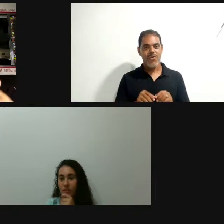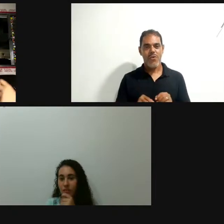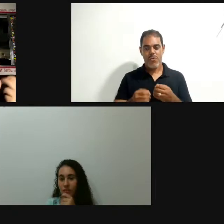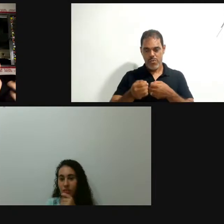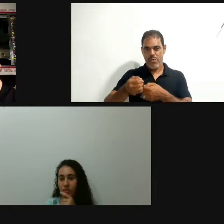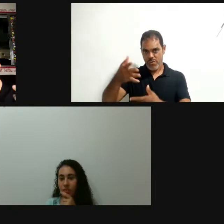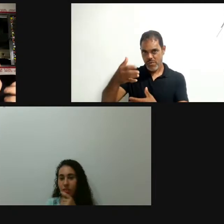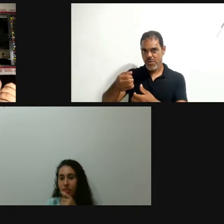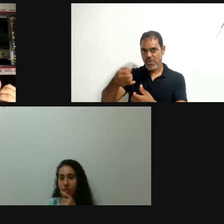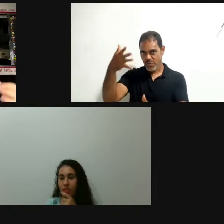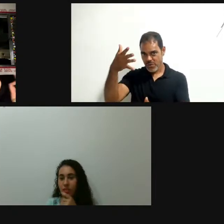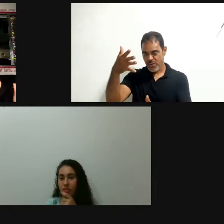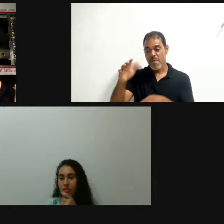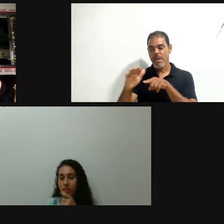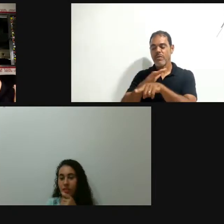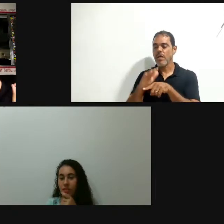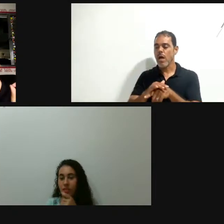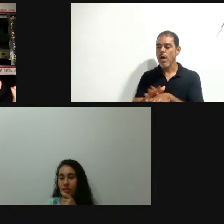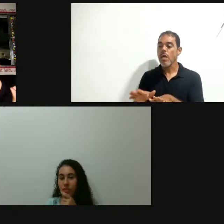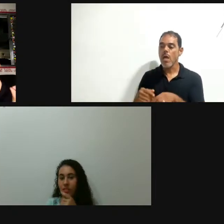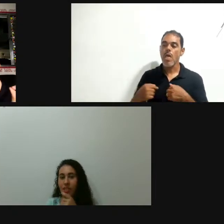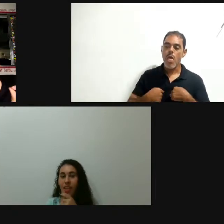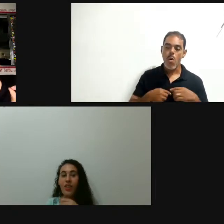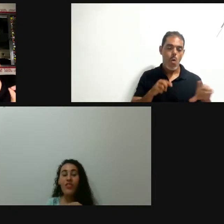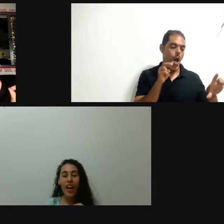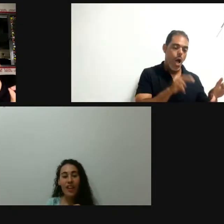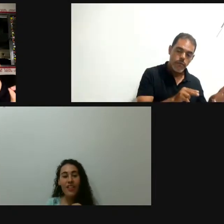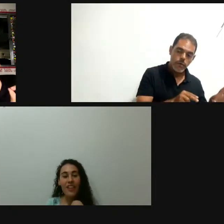Eu vou assistir Violet